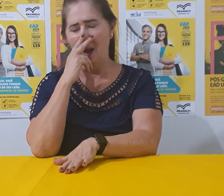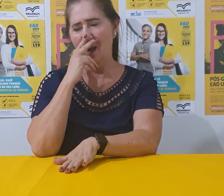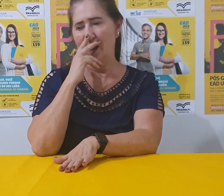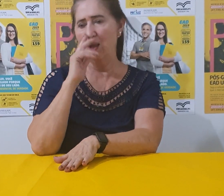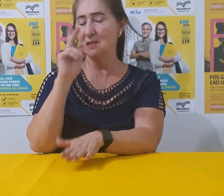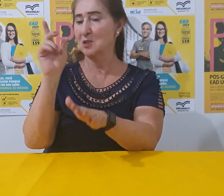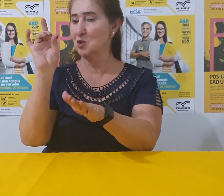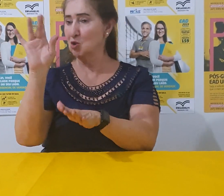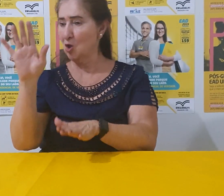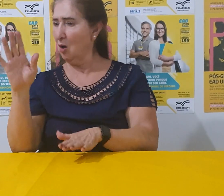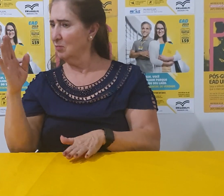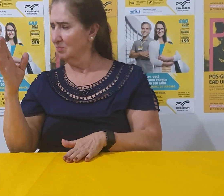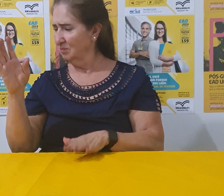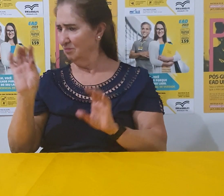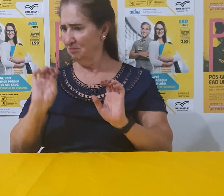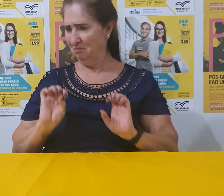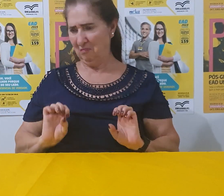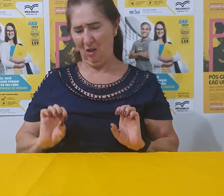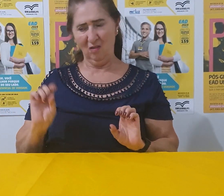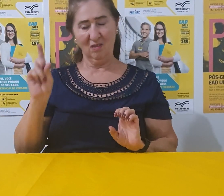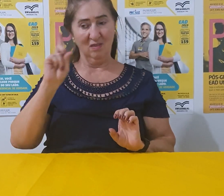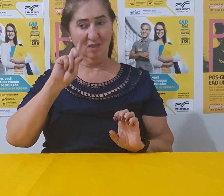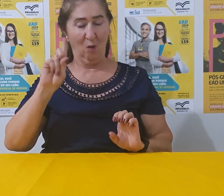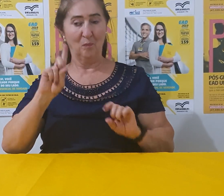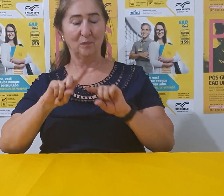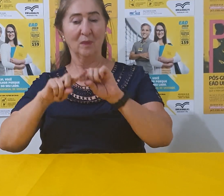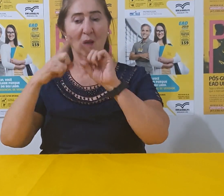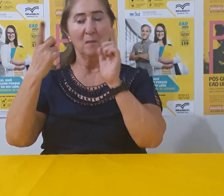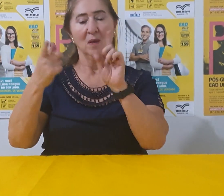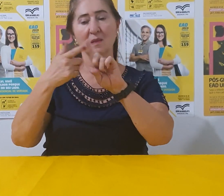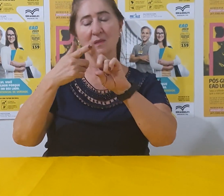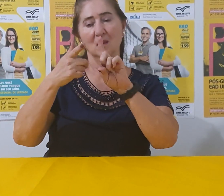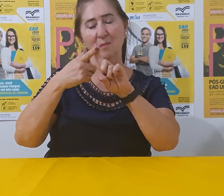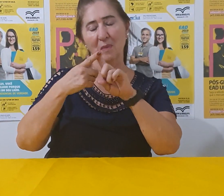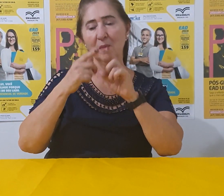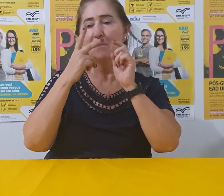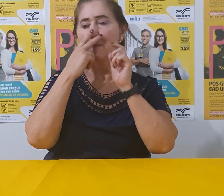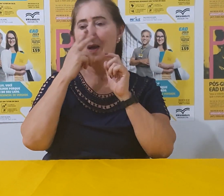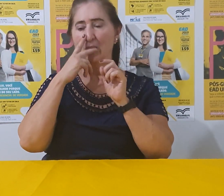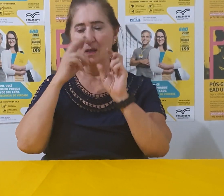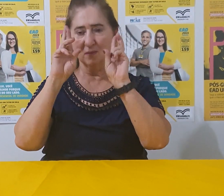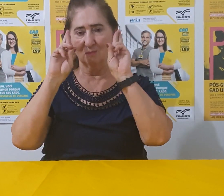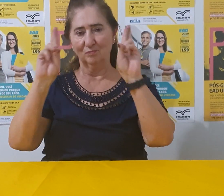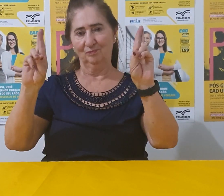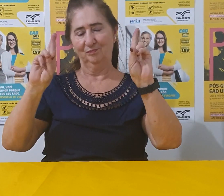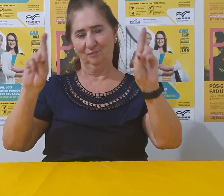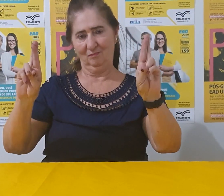que respeite o educando surdo. Dentre elas, Quadros